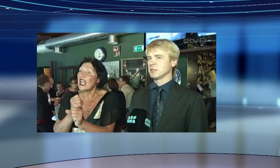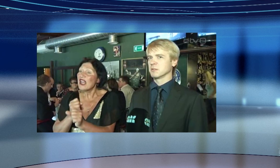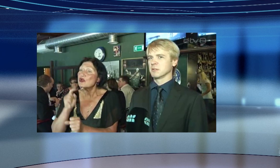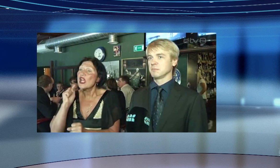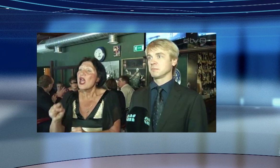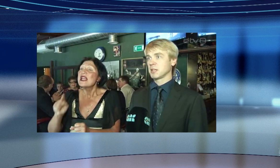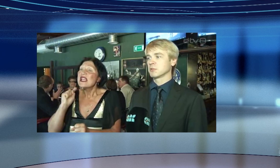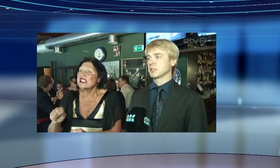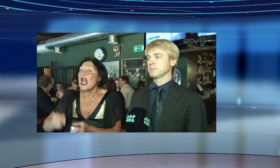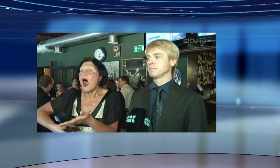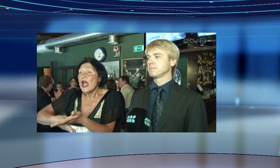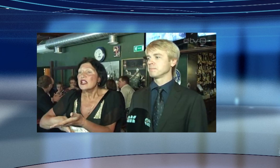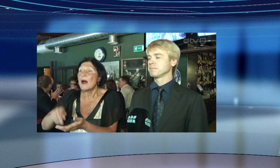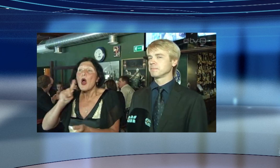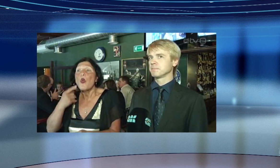ühingul tegutseda.